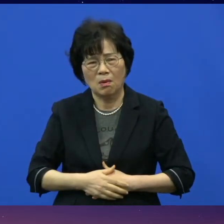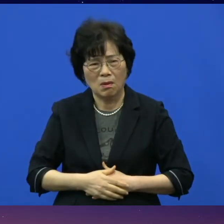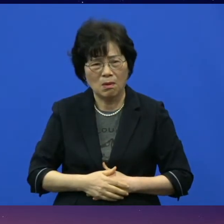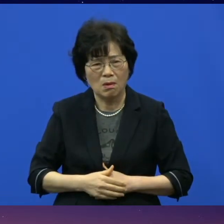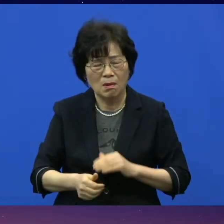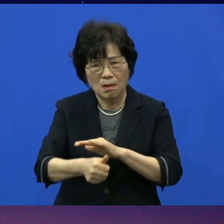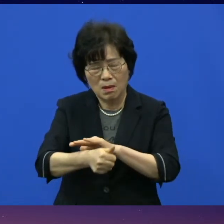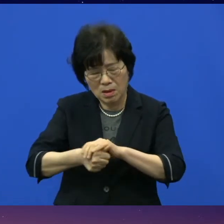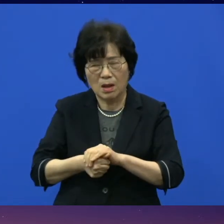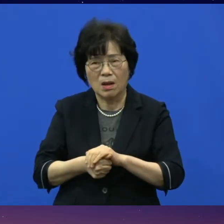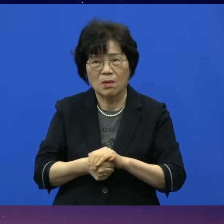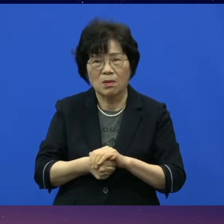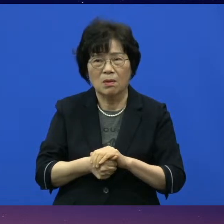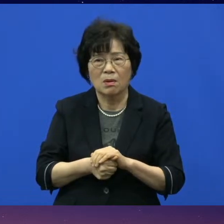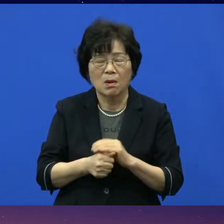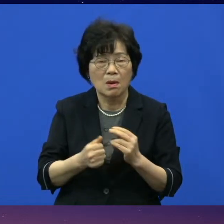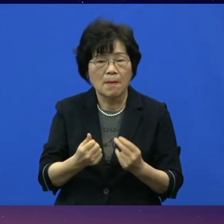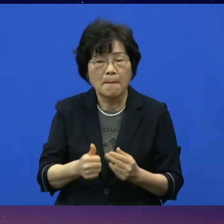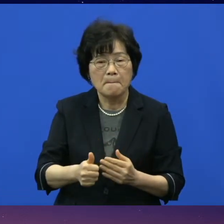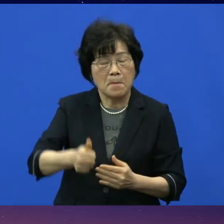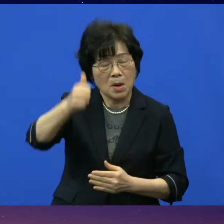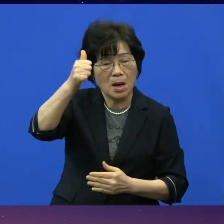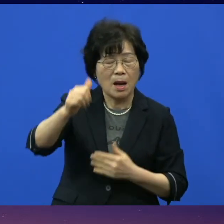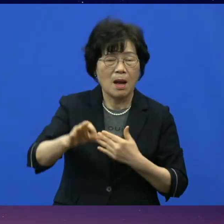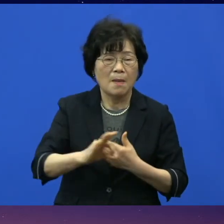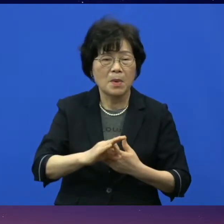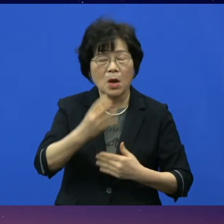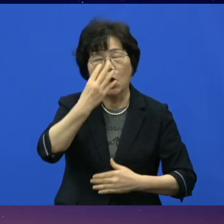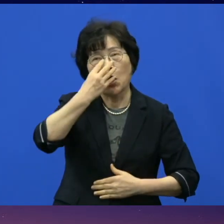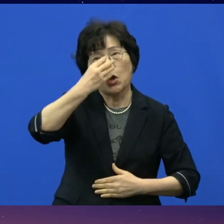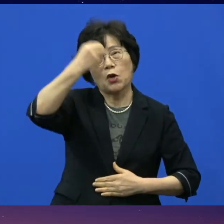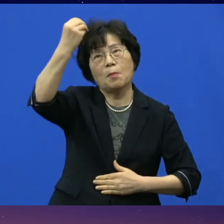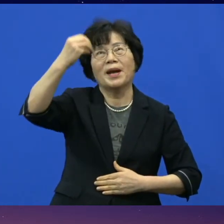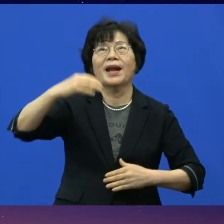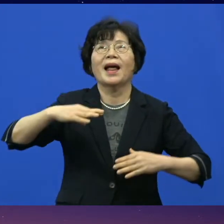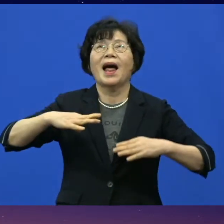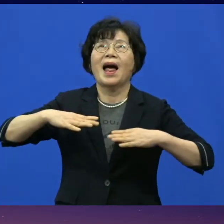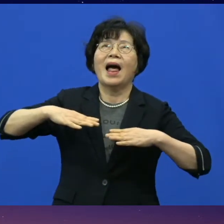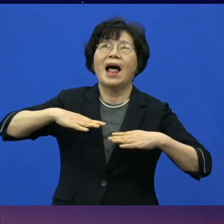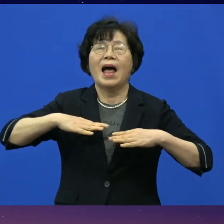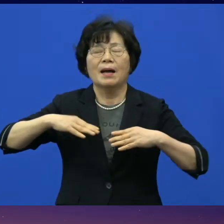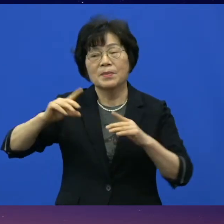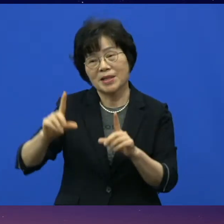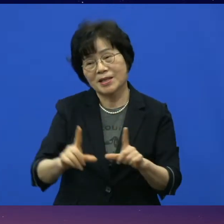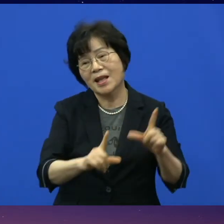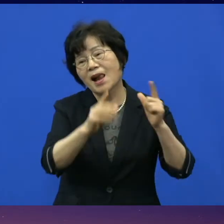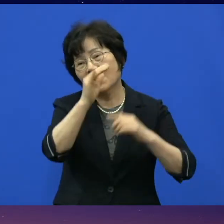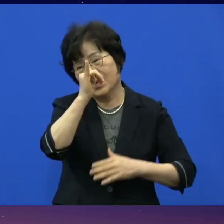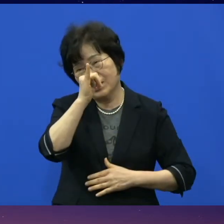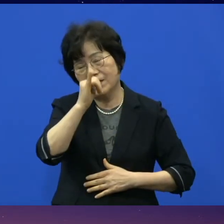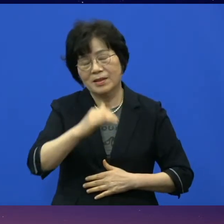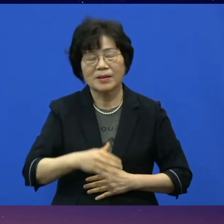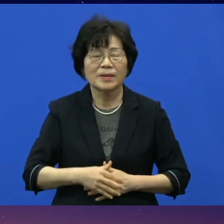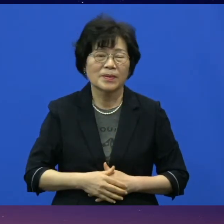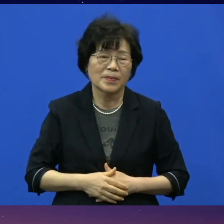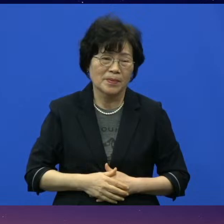사로잡히고, 이기면 그 우울감에 빠져서 교만하게 살아가요. 자기 혼자 잘난 줄로 알고 살아가요.